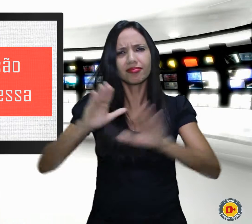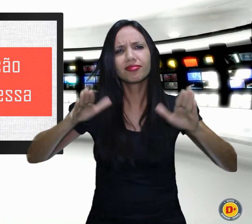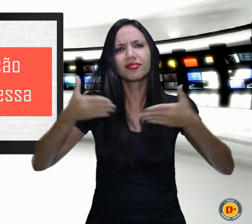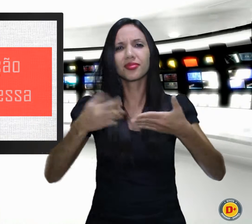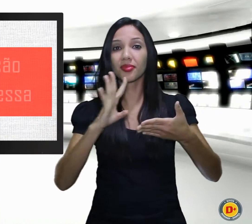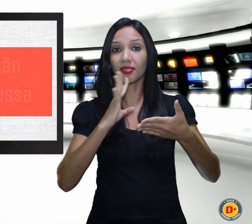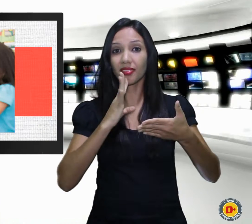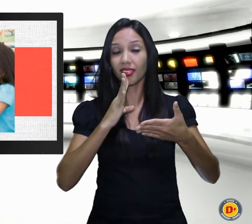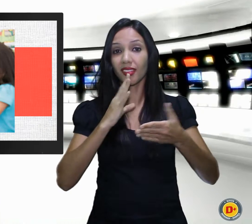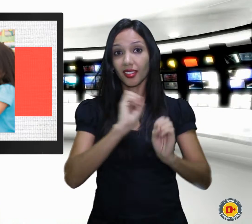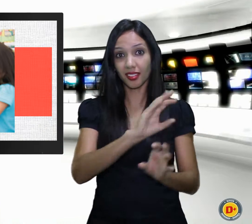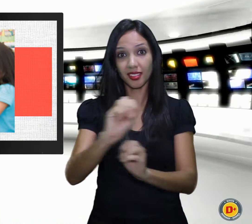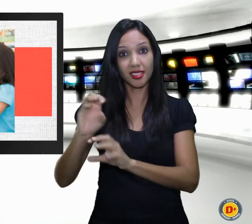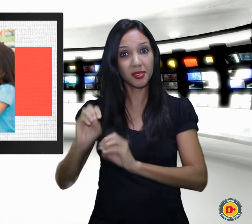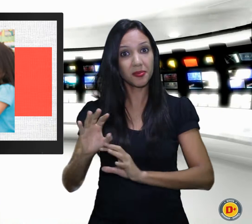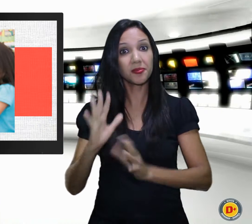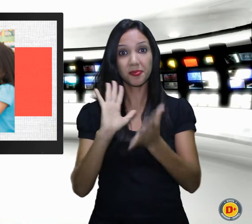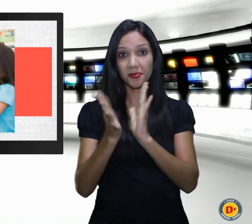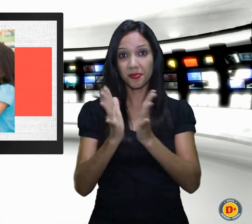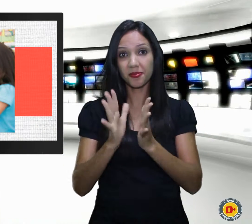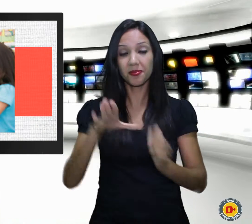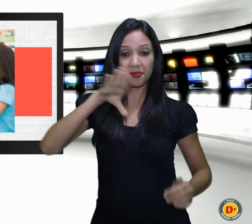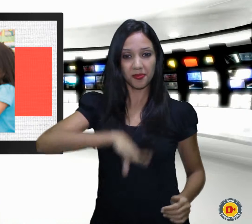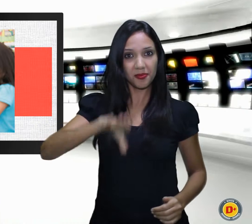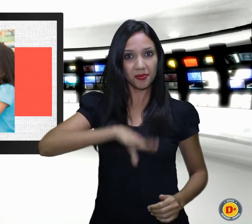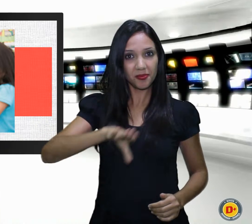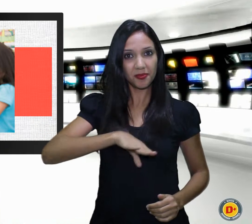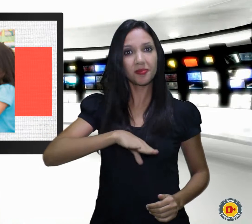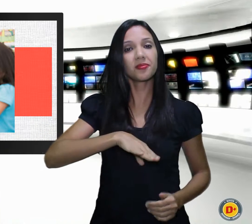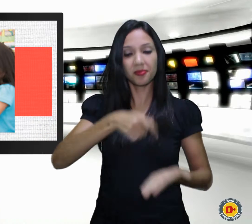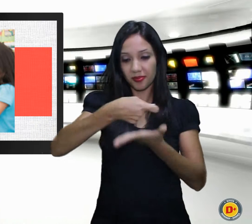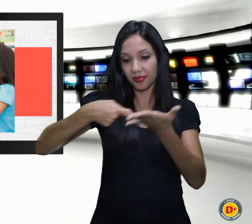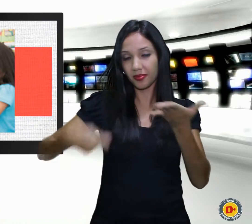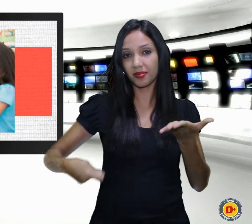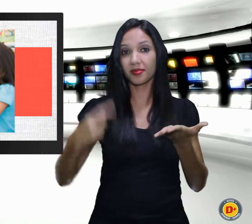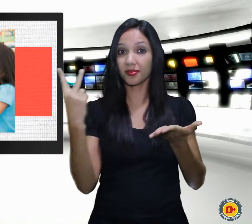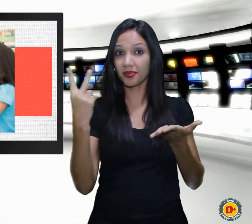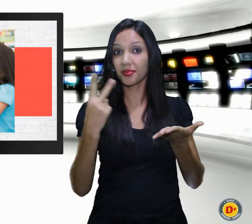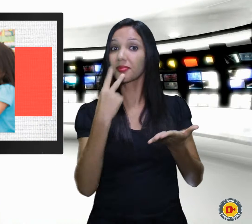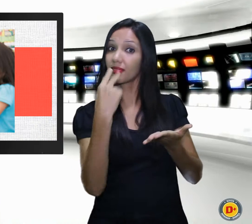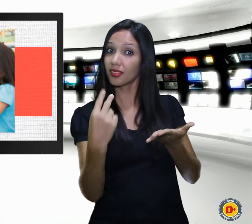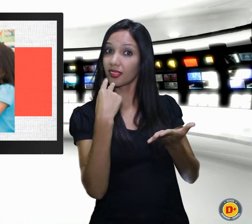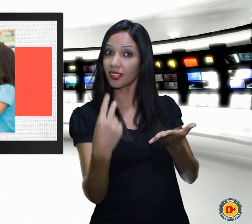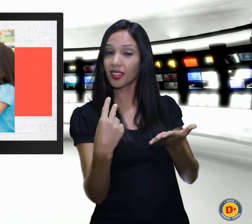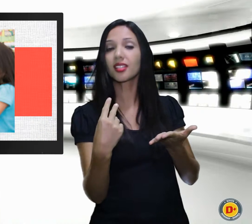ensino da Libras, da língua portuguesa, na modalidade escrita como segunda língua, do sistema